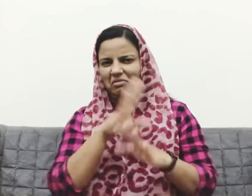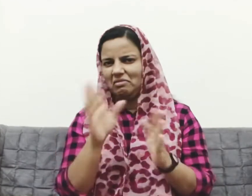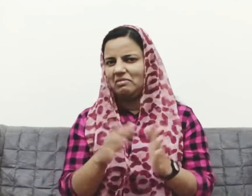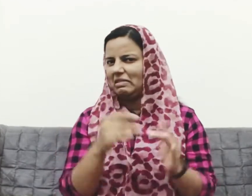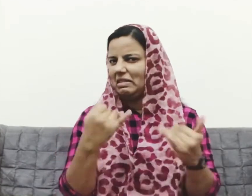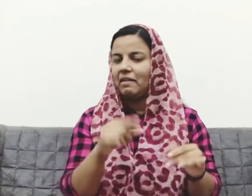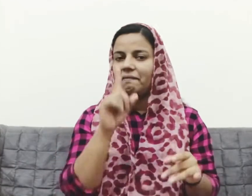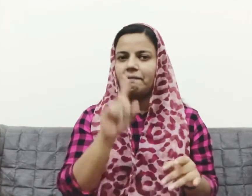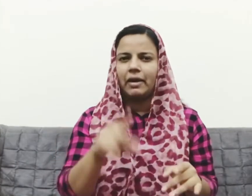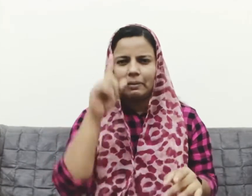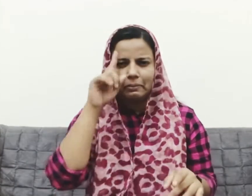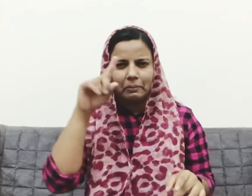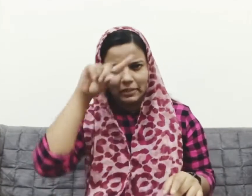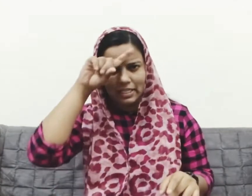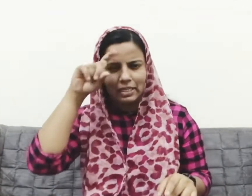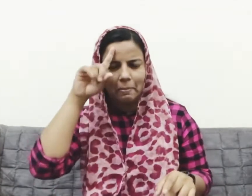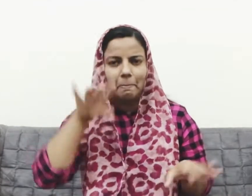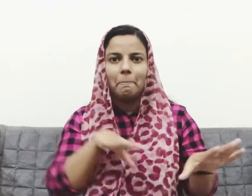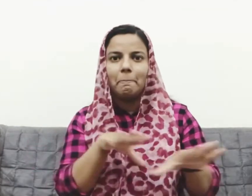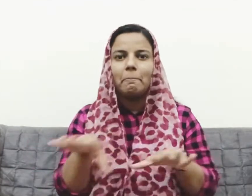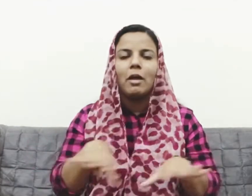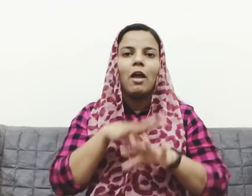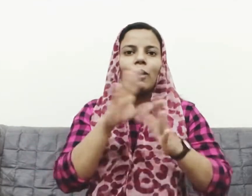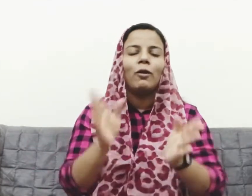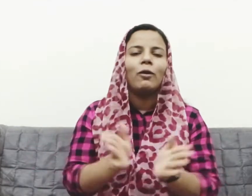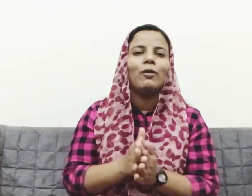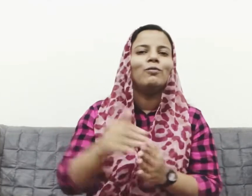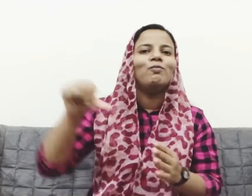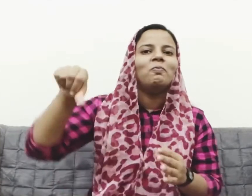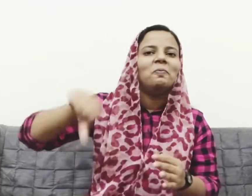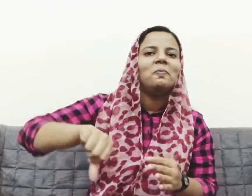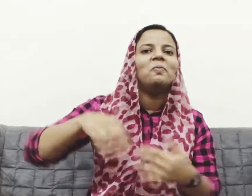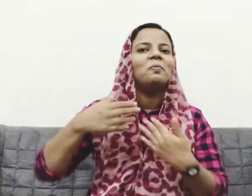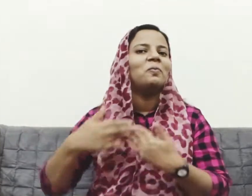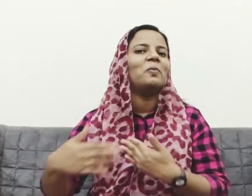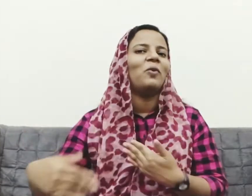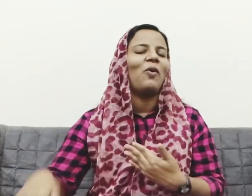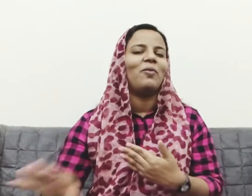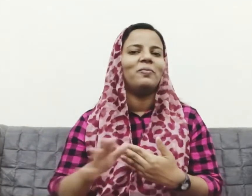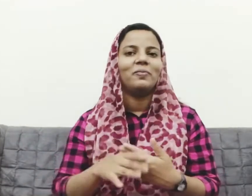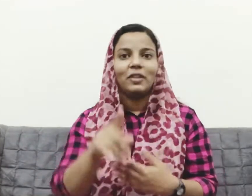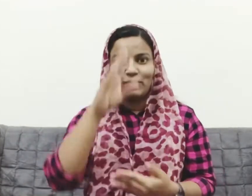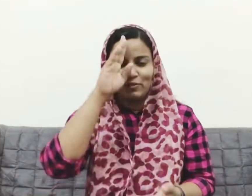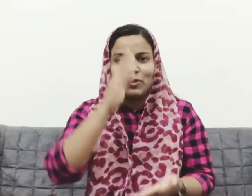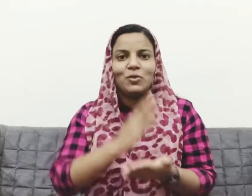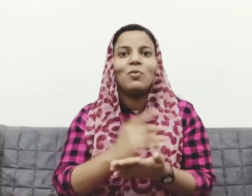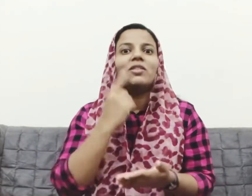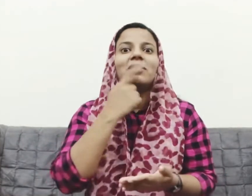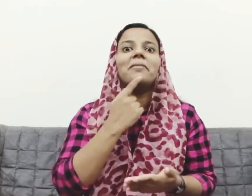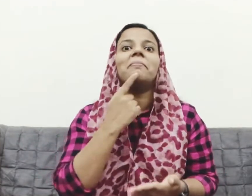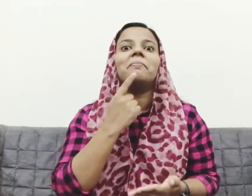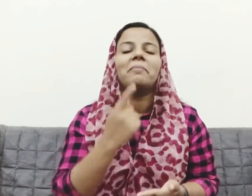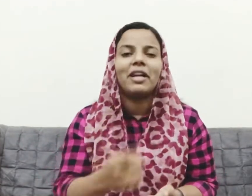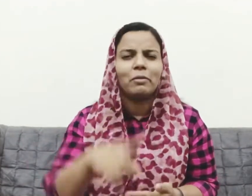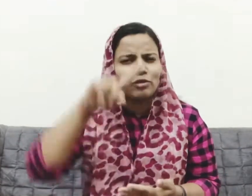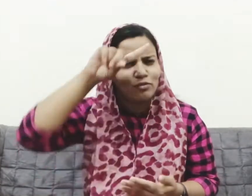എനിക്കെതിരായുള്ള പ്ലാനുകൾ, എനിക്കെതിരായുള്ള പദ്ധതികളെല്ലാം എന്തു ചെയ്യും? അതെല്ലാം നിഷ്ഫലമായി പോകും. അത് നിങ്ങൾ വിശ്വാസത്തോടെ പറയണം. ആമേൻ. ശത്രു